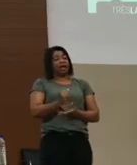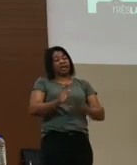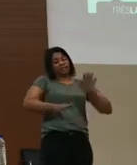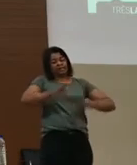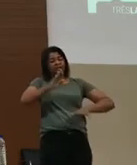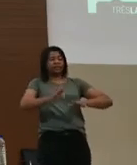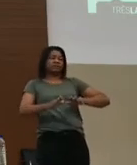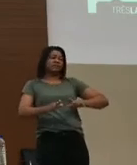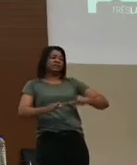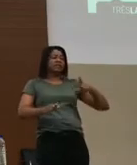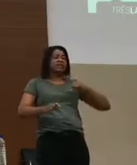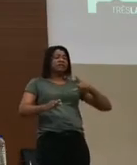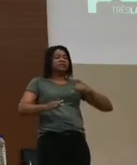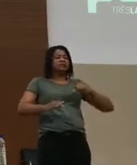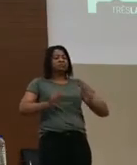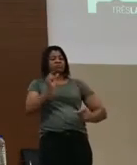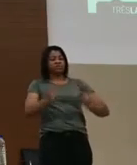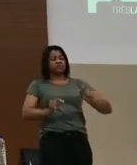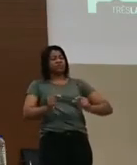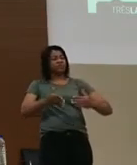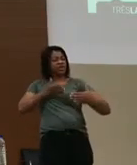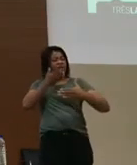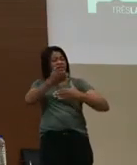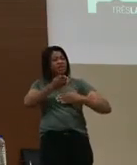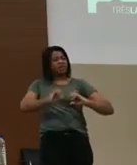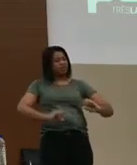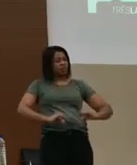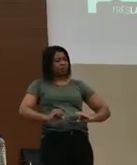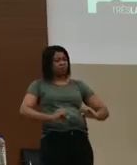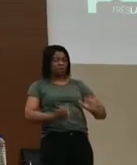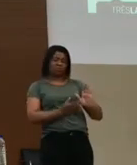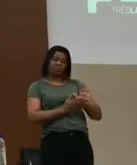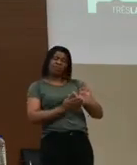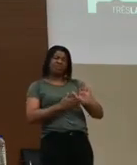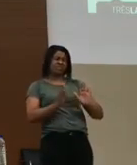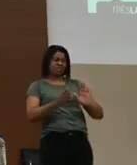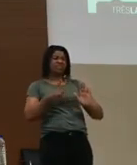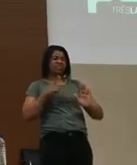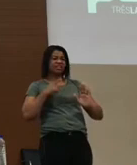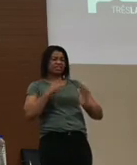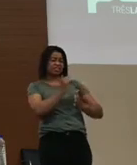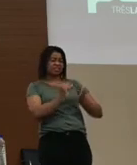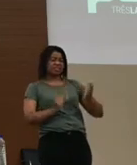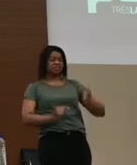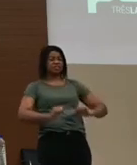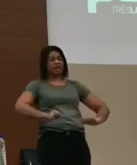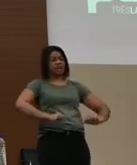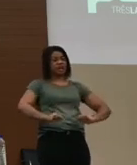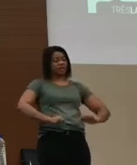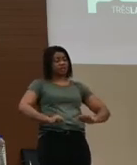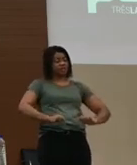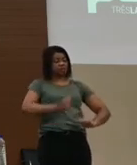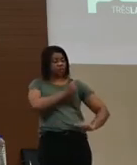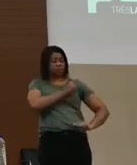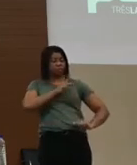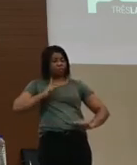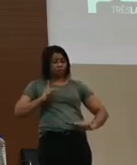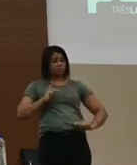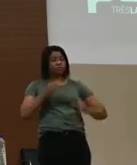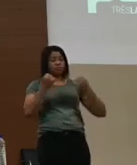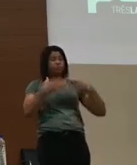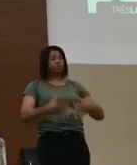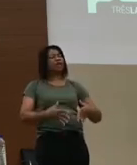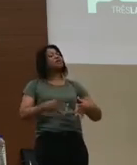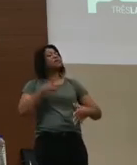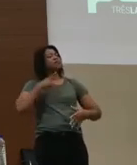entram, isso já lá desde Atos dos Apóstolos é provado, muitos entram com a intenção,